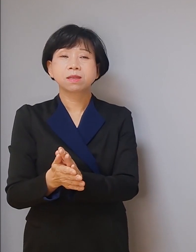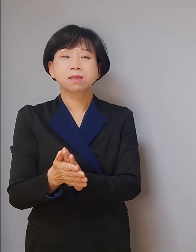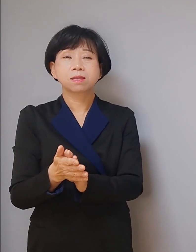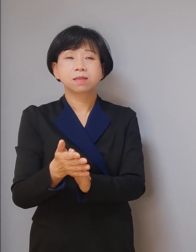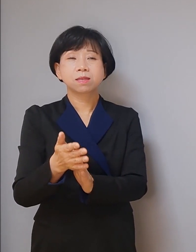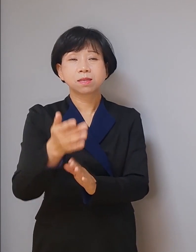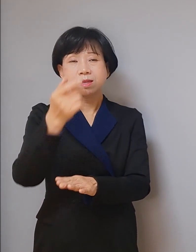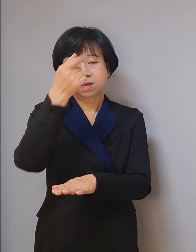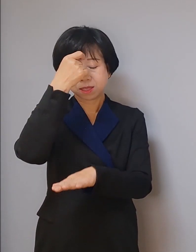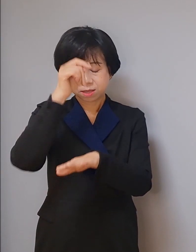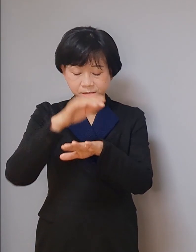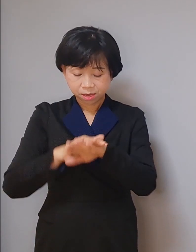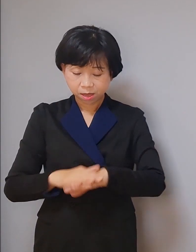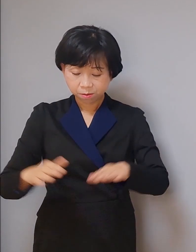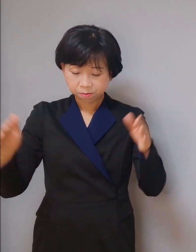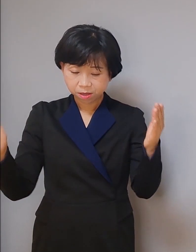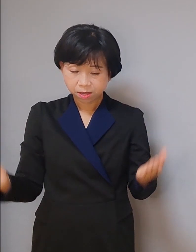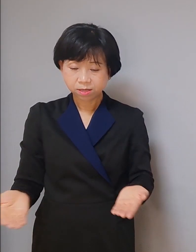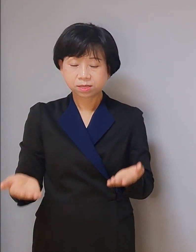없네.